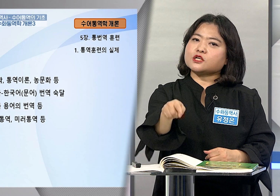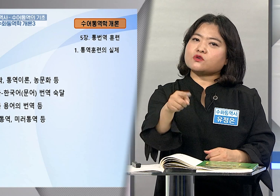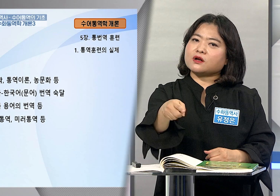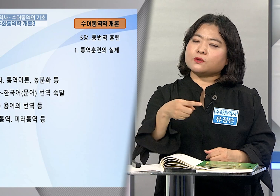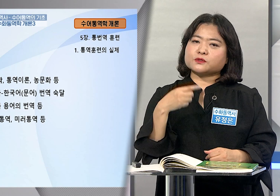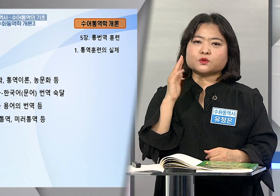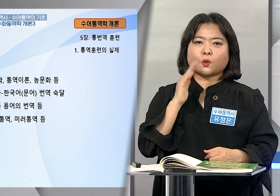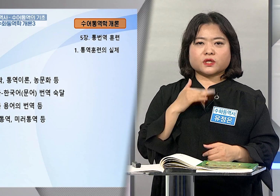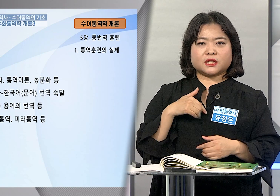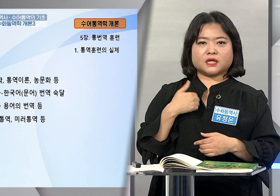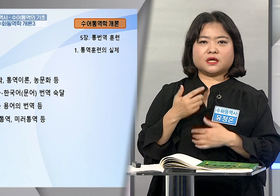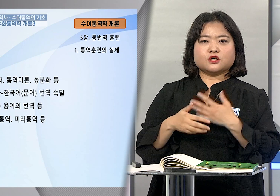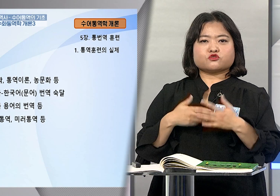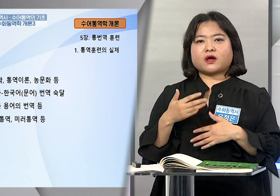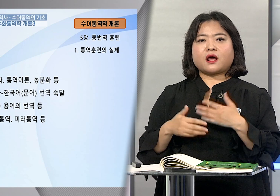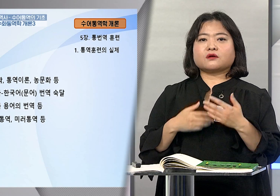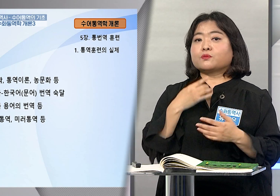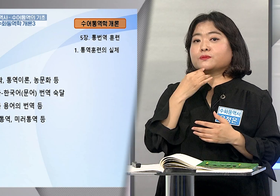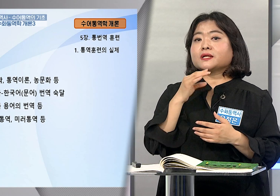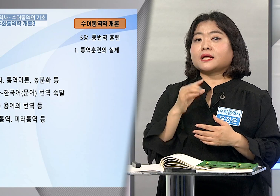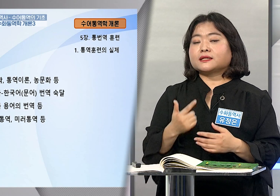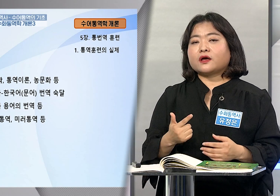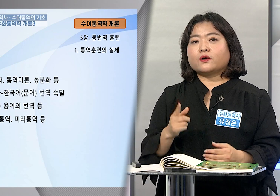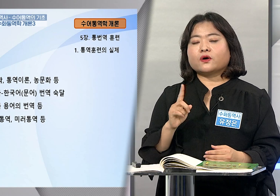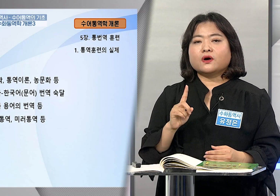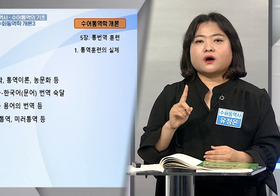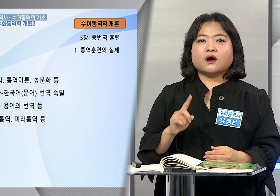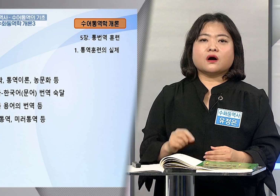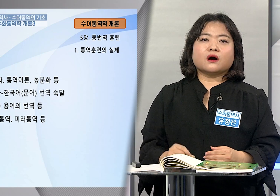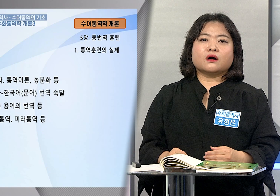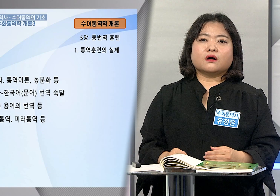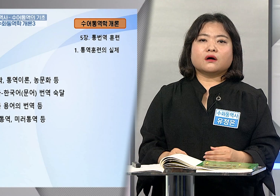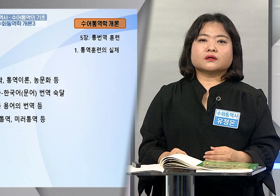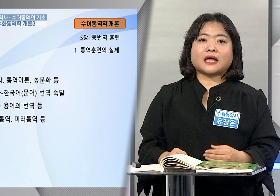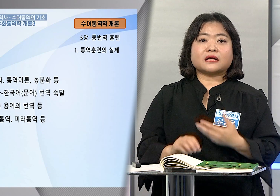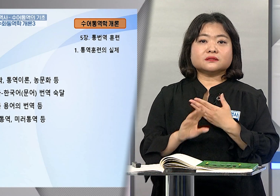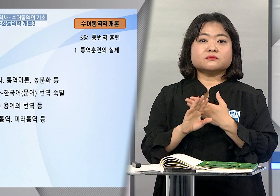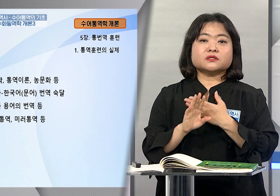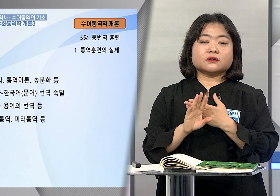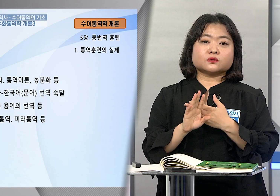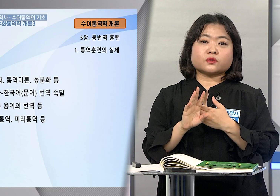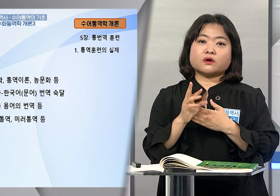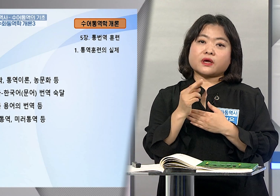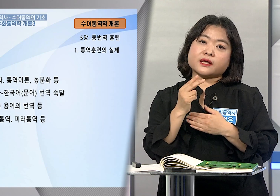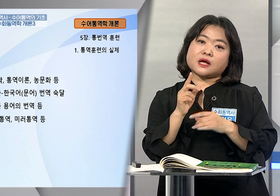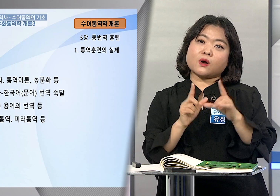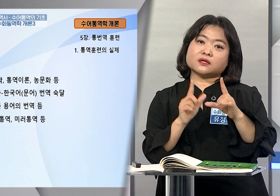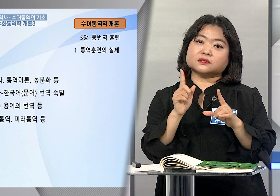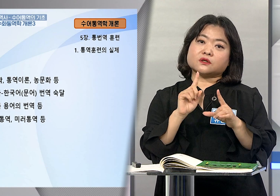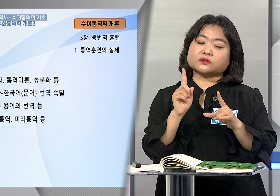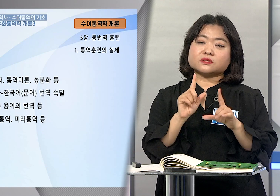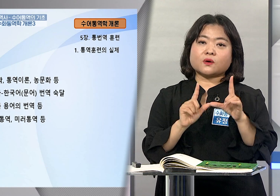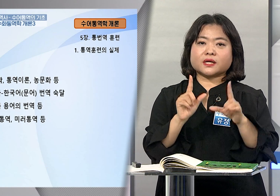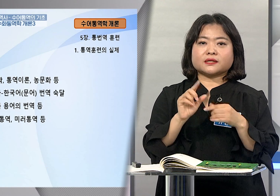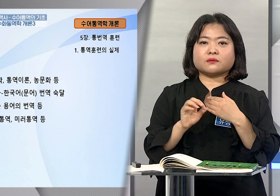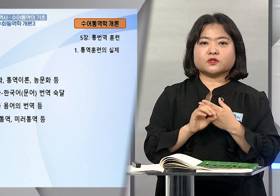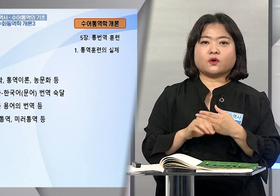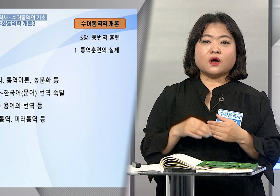수화를 보면서 농인이 수화를 하는 것뿐만 아니라요. 다른 미러 통역의 상황은 어떤 상황이냐면요.